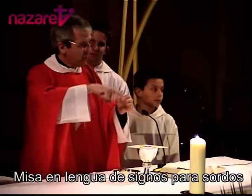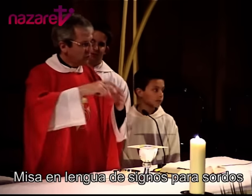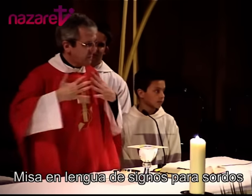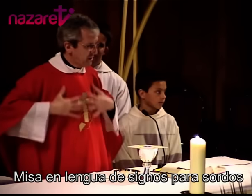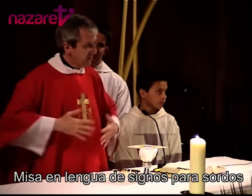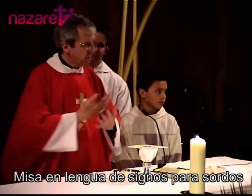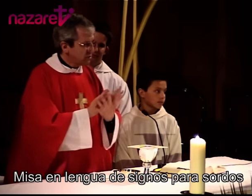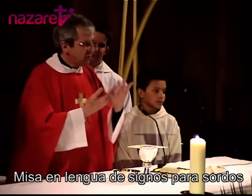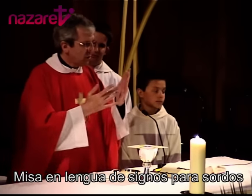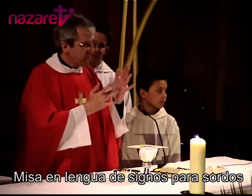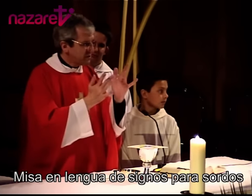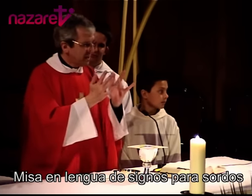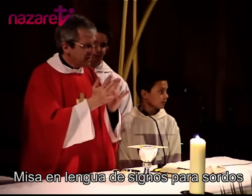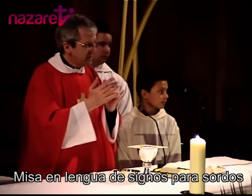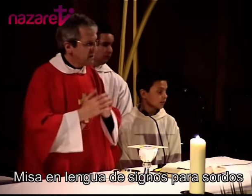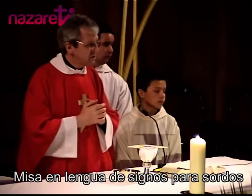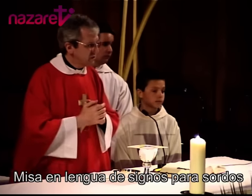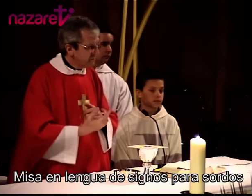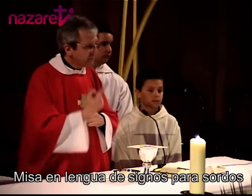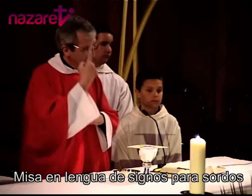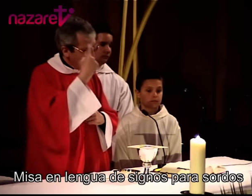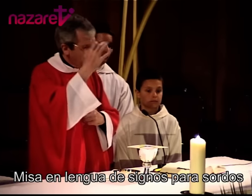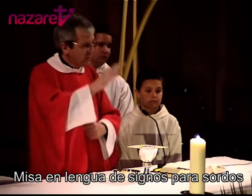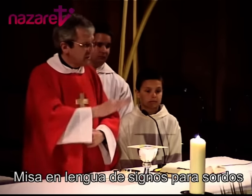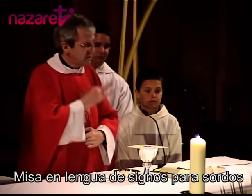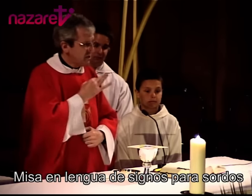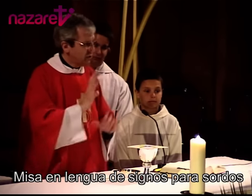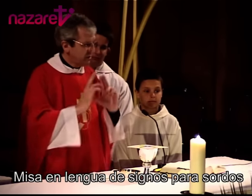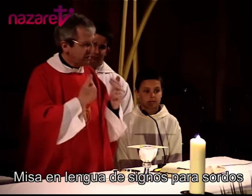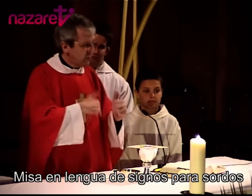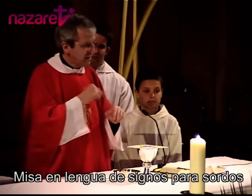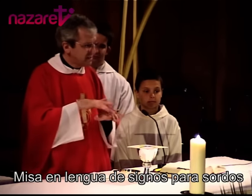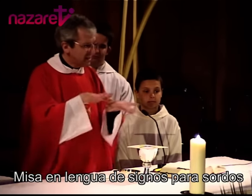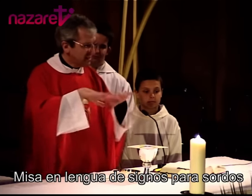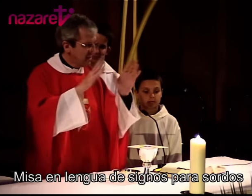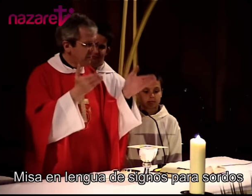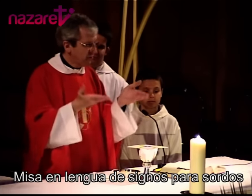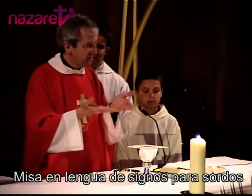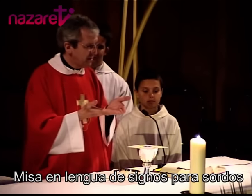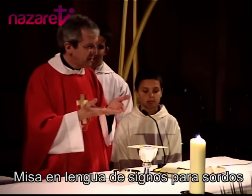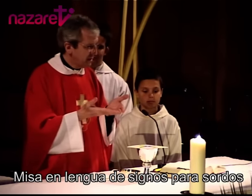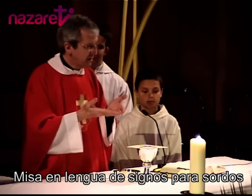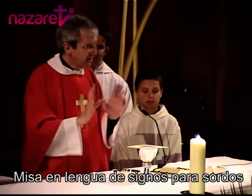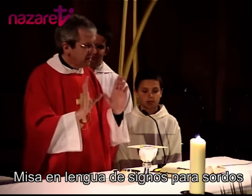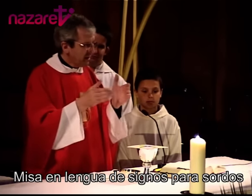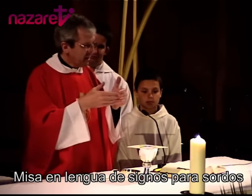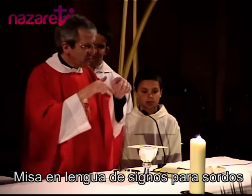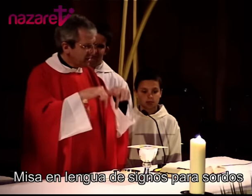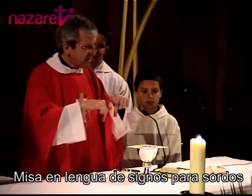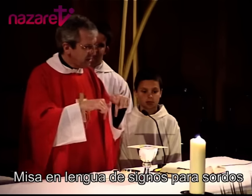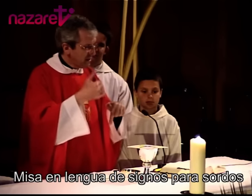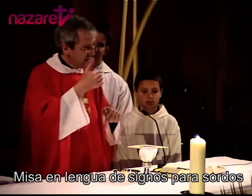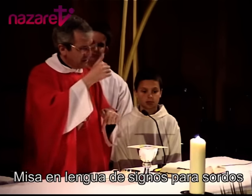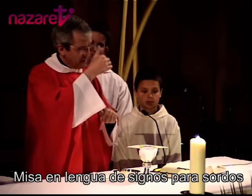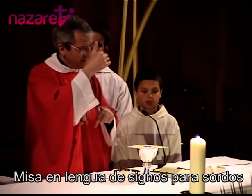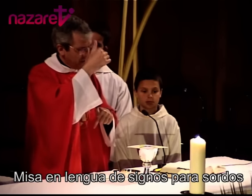a cuantos participamos del cuerpo y sangre de Cristo. Acuérdate, Señor, de tu Iglesia extendida por toda la tierra y reunida